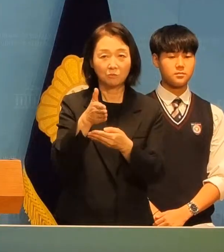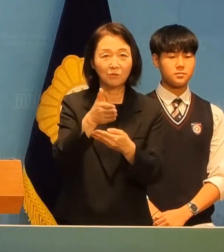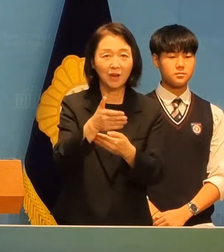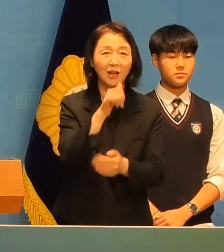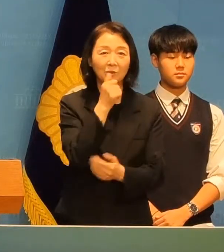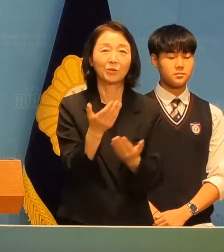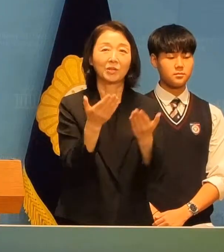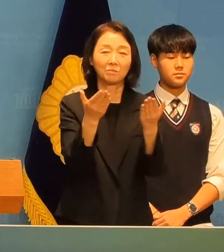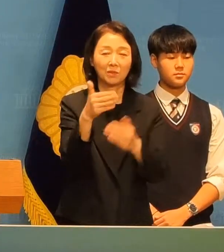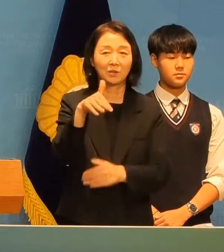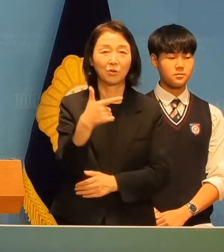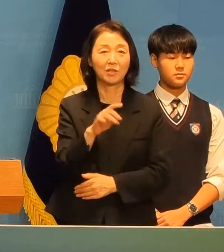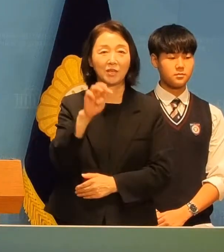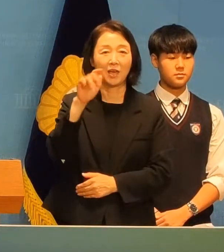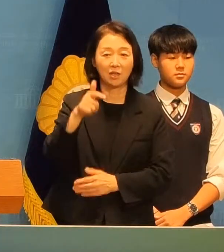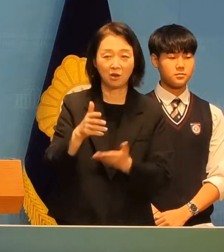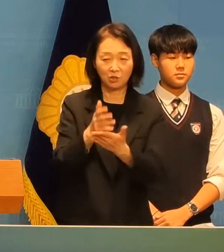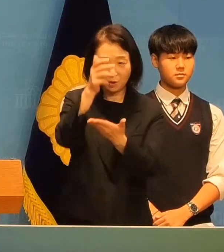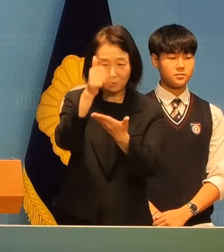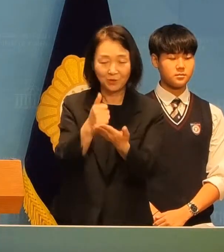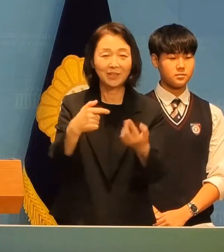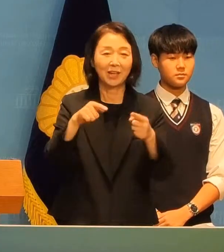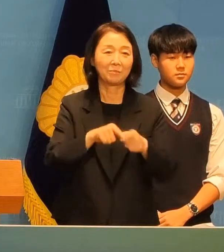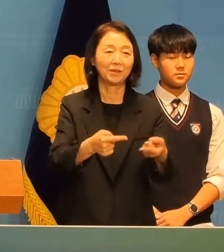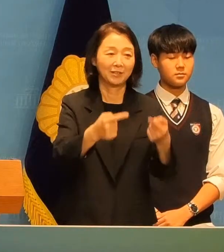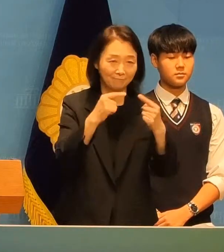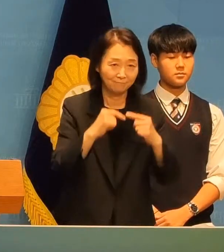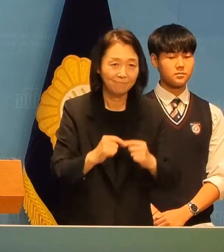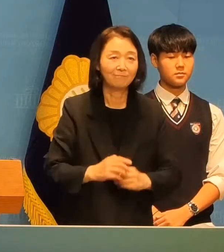최재혁 청소년특별분과장 참석해 주셨습니다.